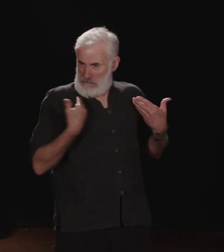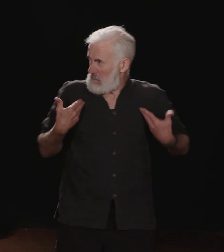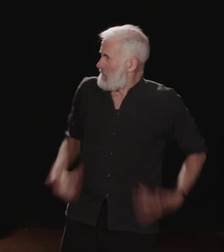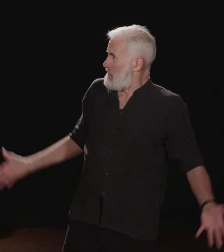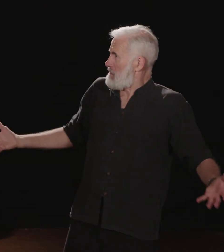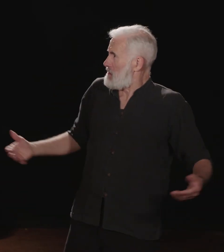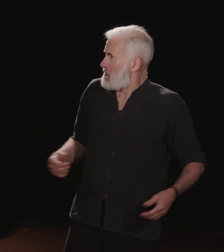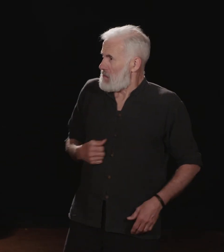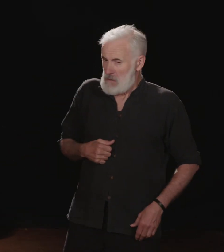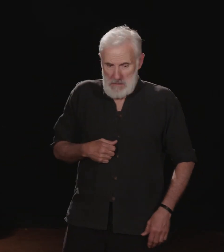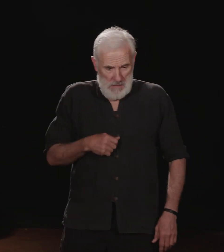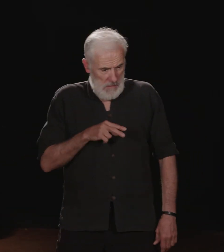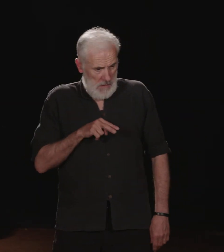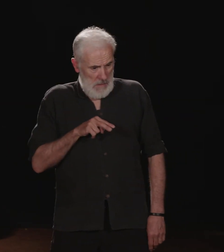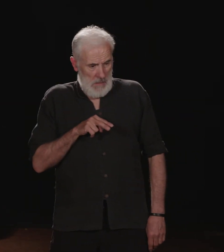fait !»